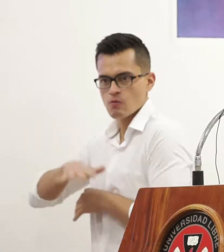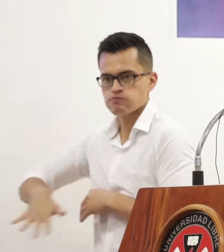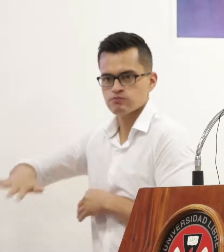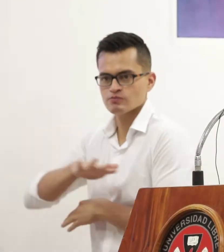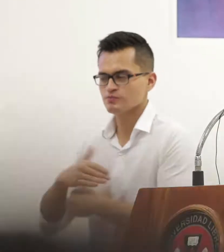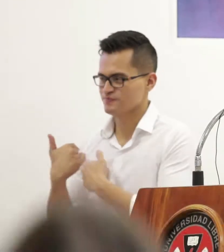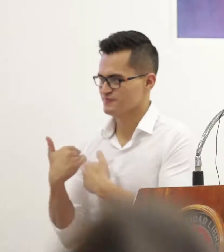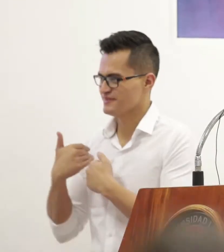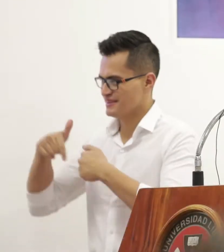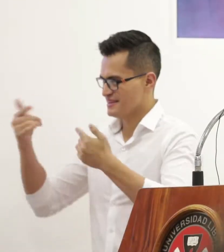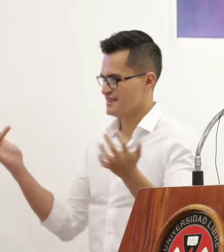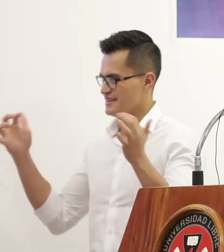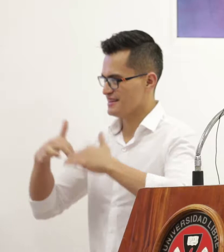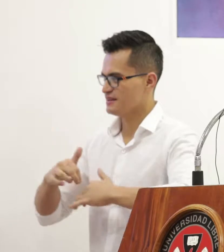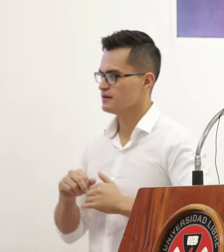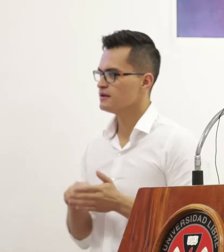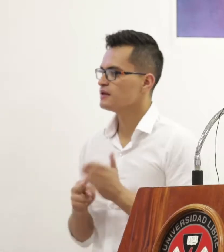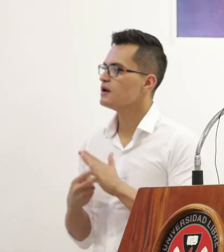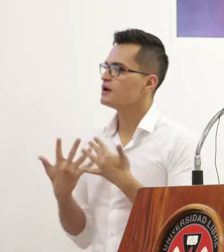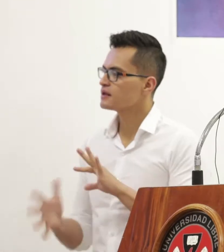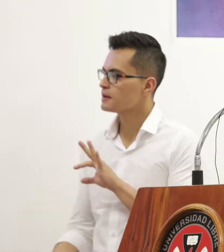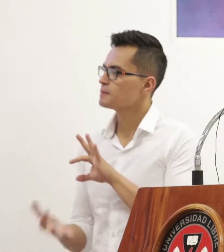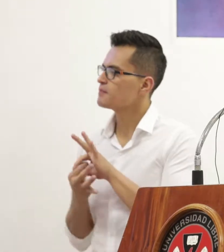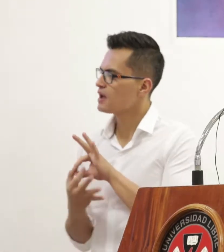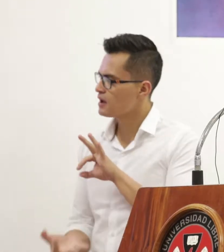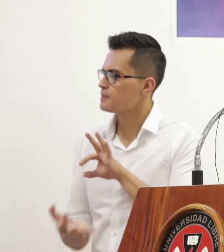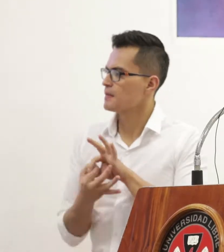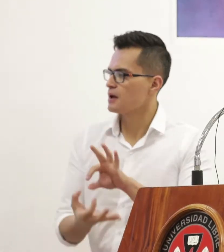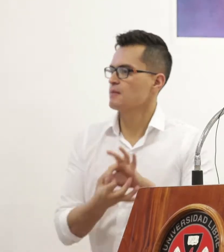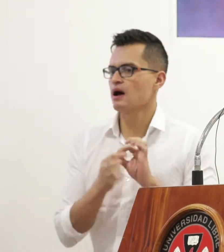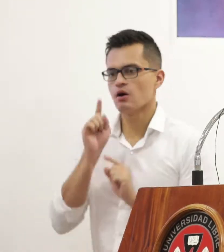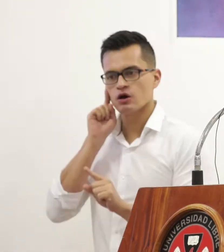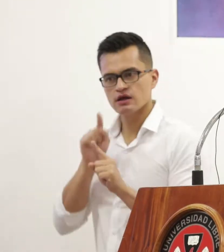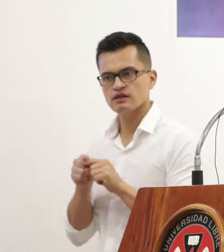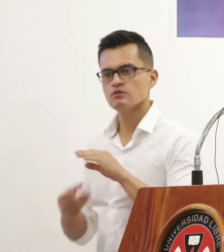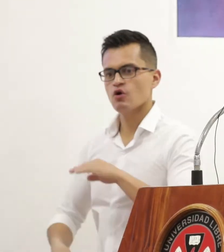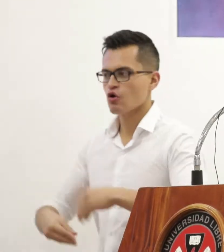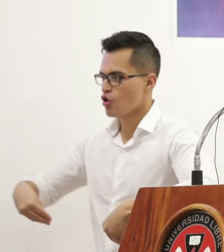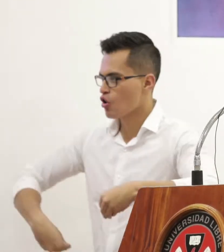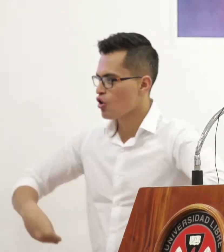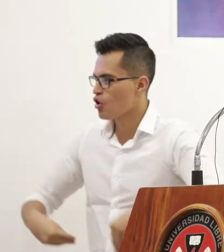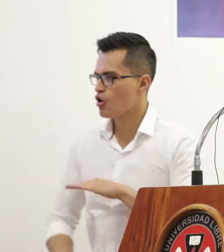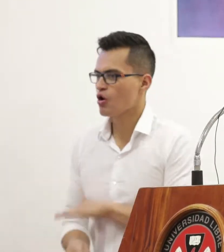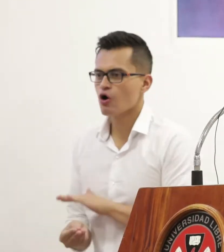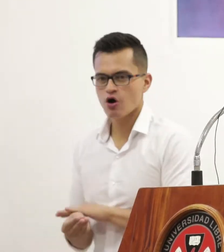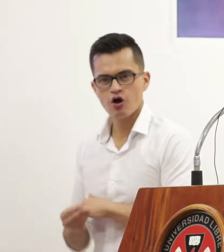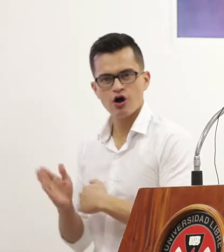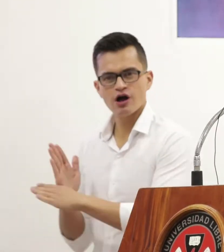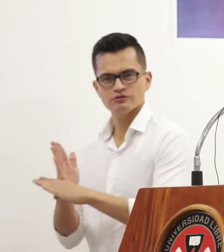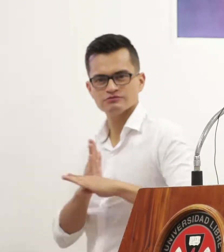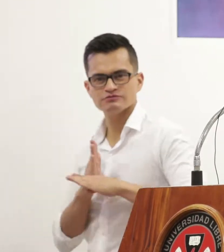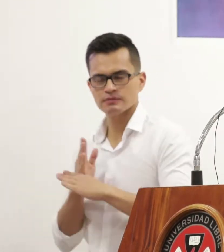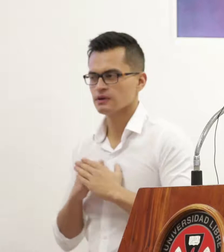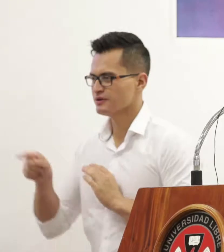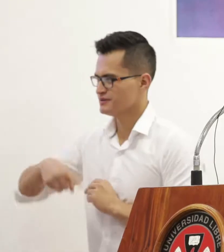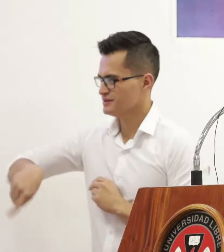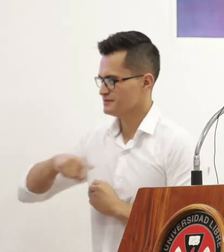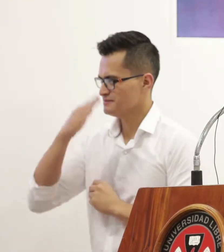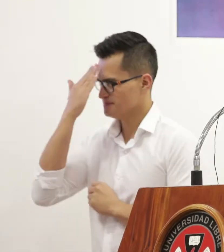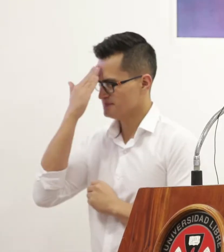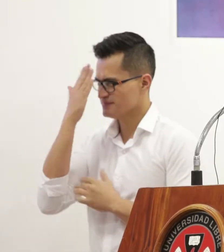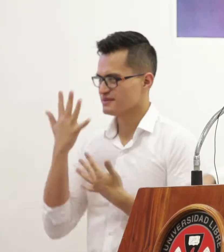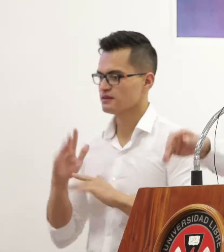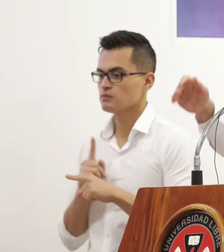encontrado aliados para seguir en esta lucha contra la corrupción. Y ustedes lo saben, son múltiples las acciones de